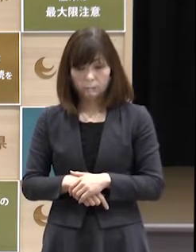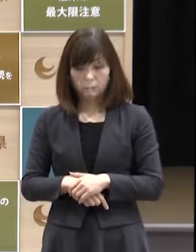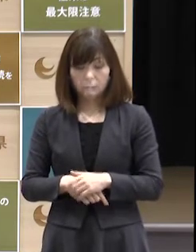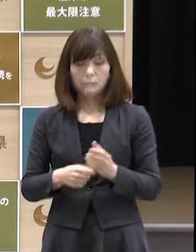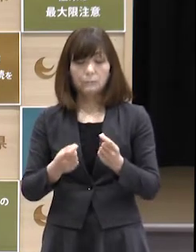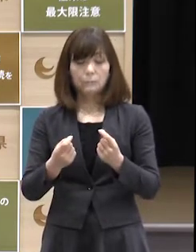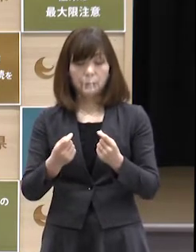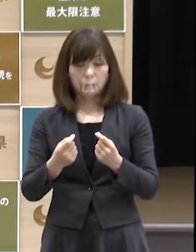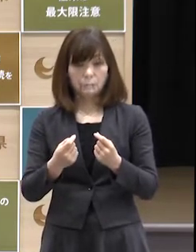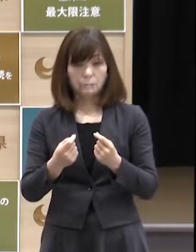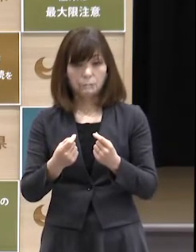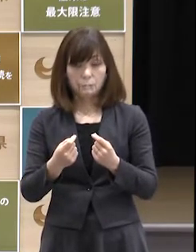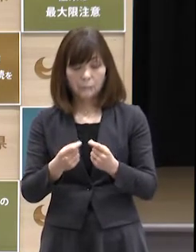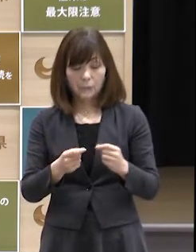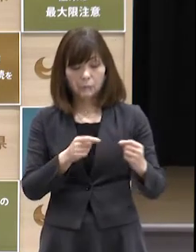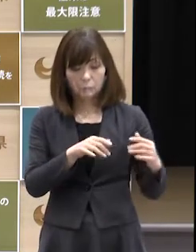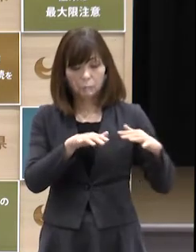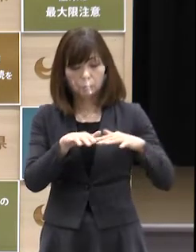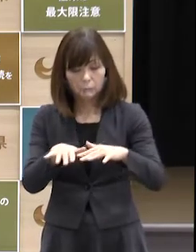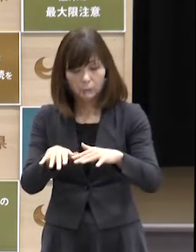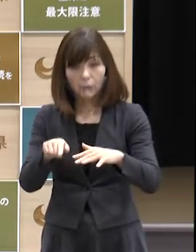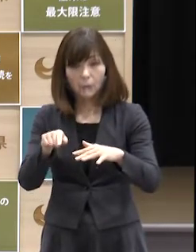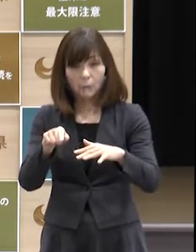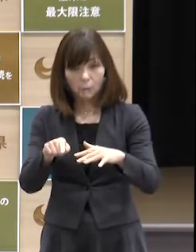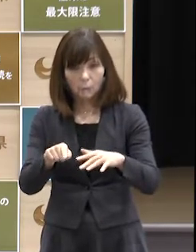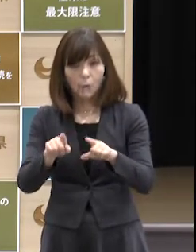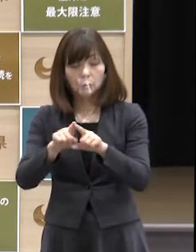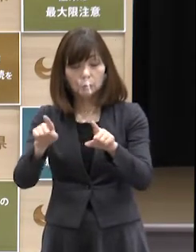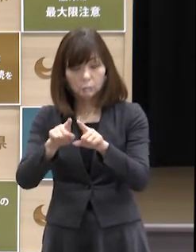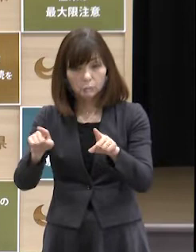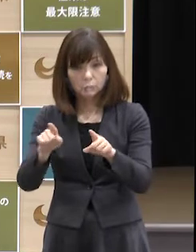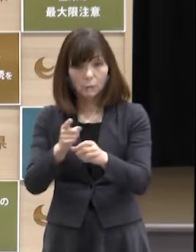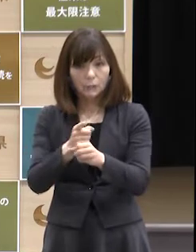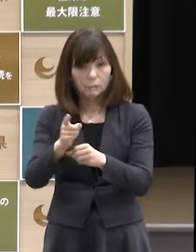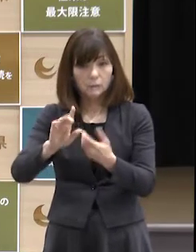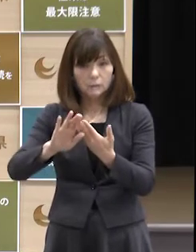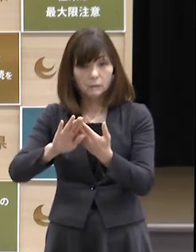で止めることができないっていうことですよね。